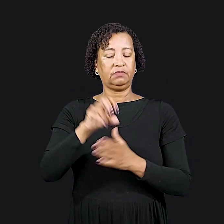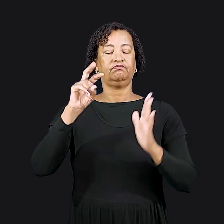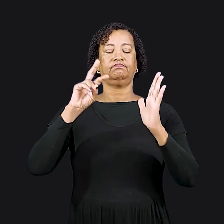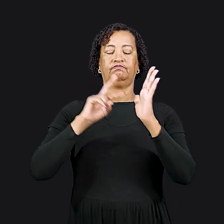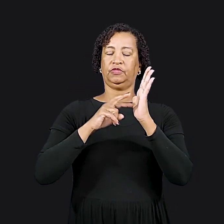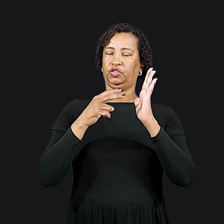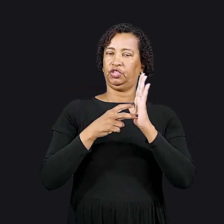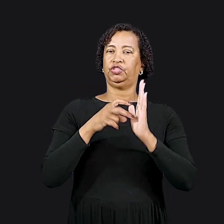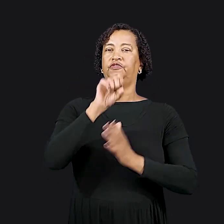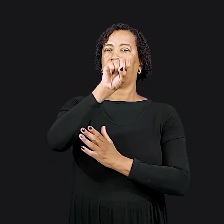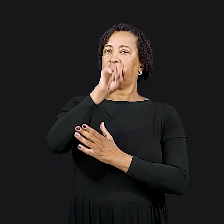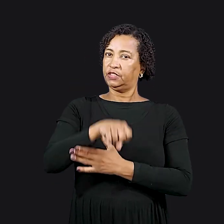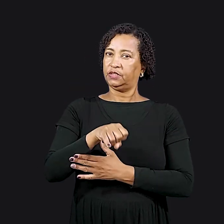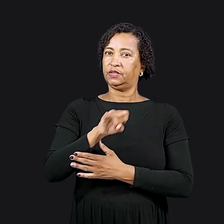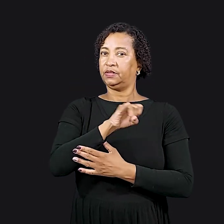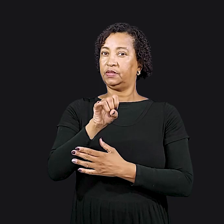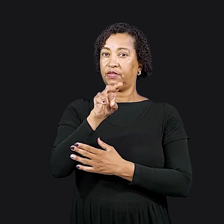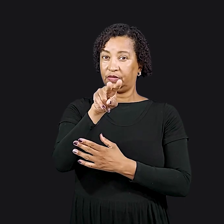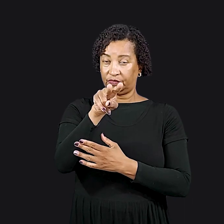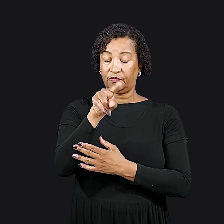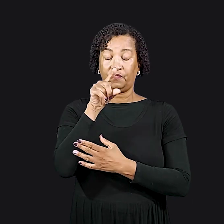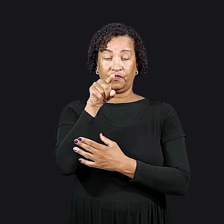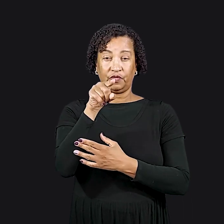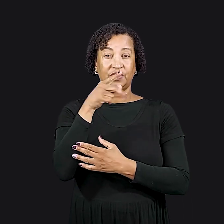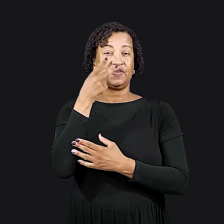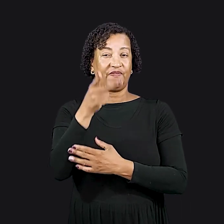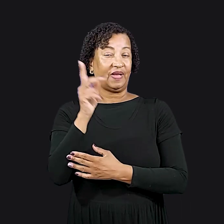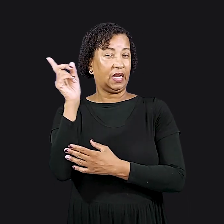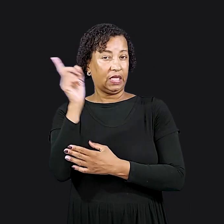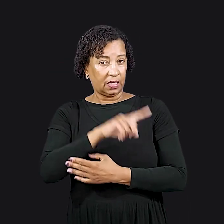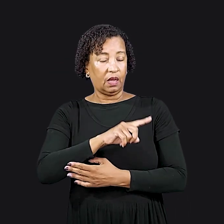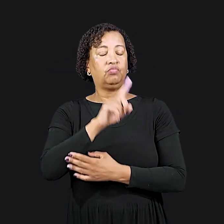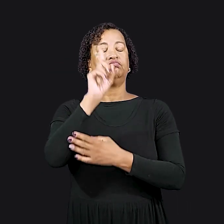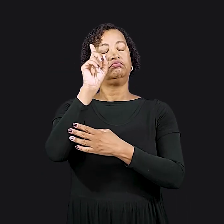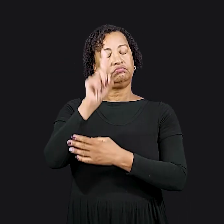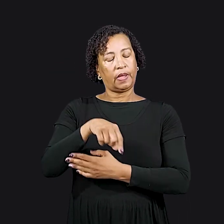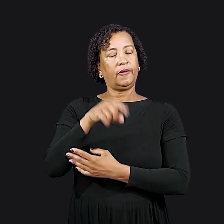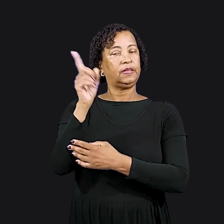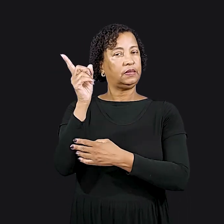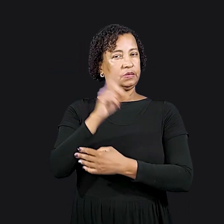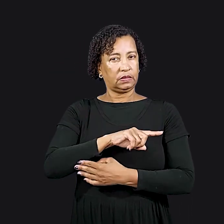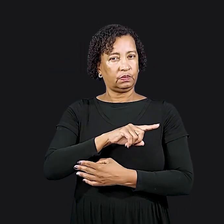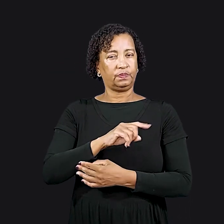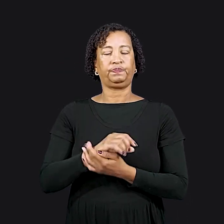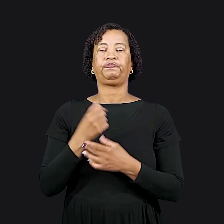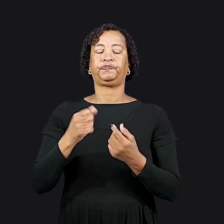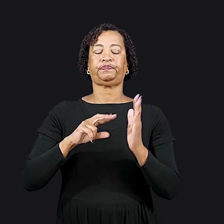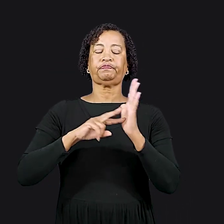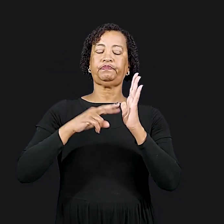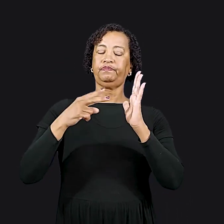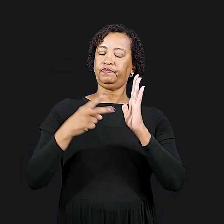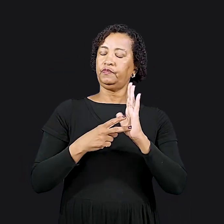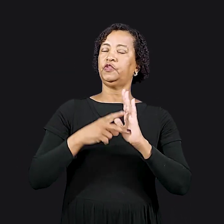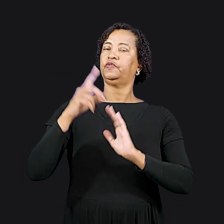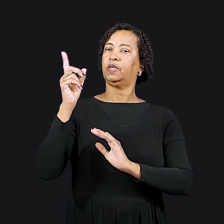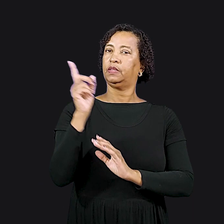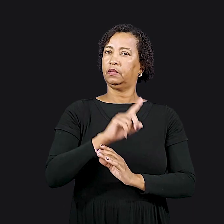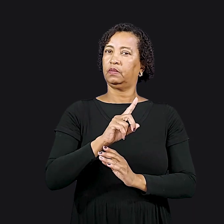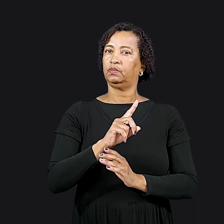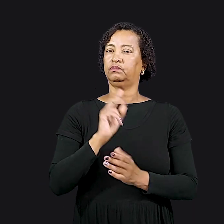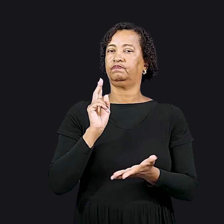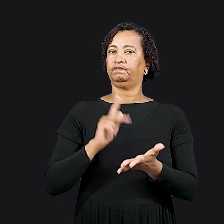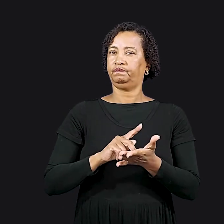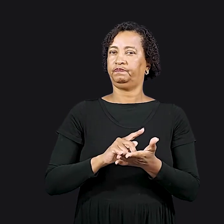que significar sim. E se diz não, tem que ser consistente. Isso tem que significar